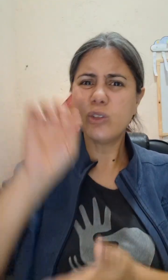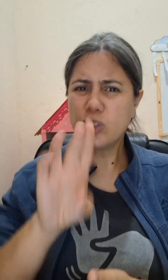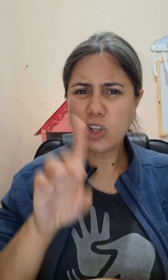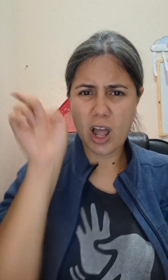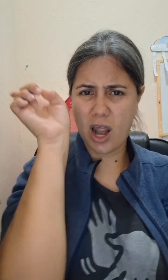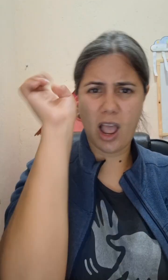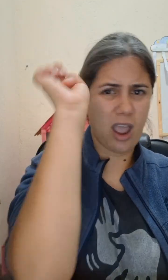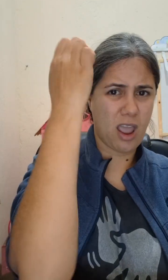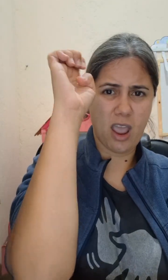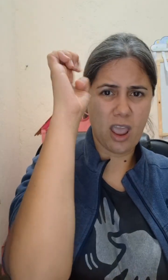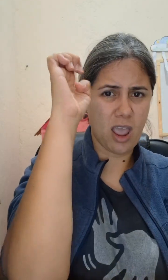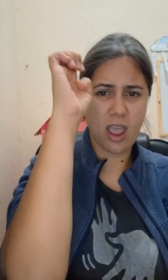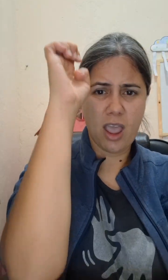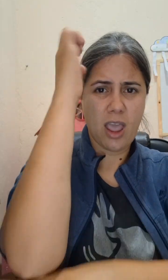Nós precisamos lembrar, então,